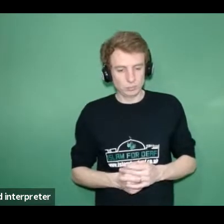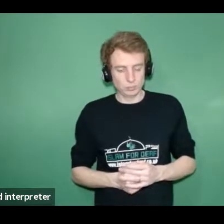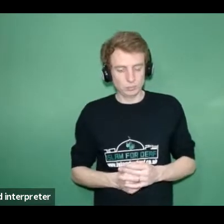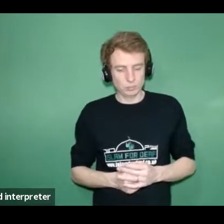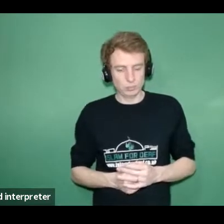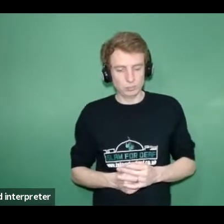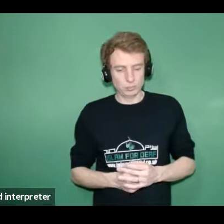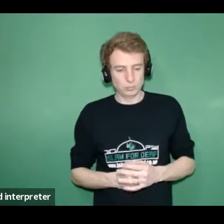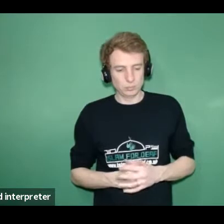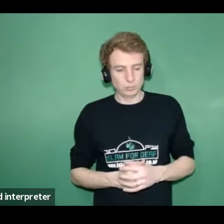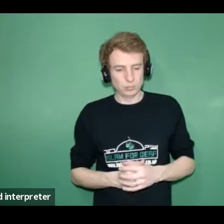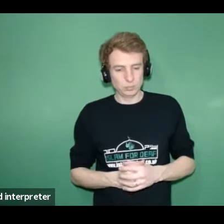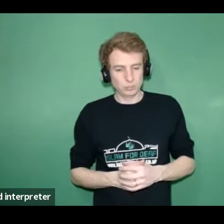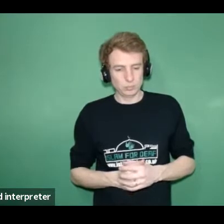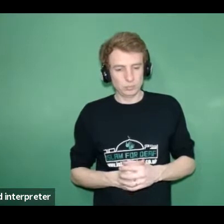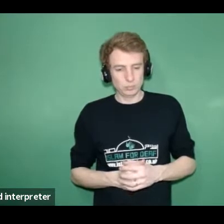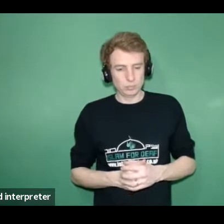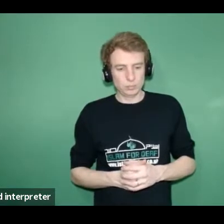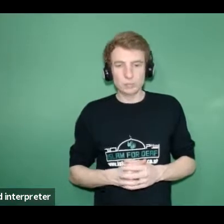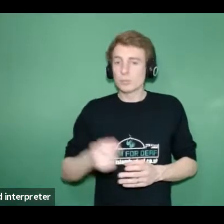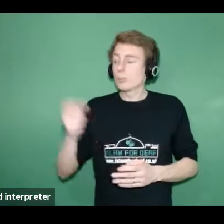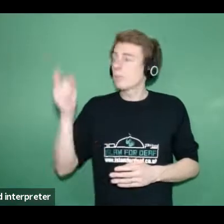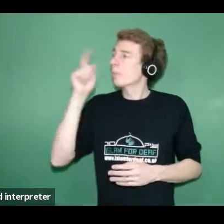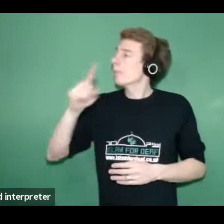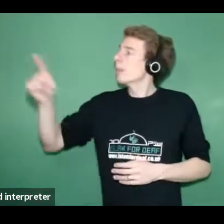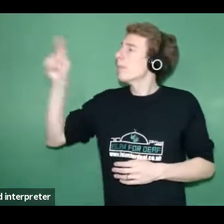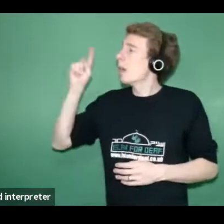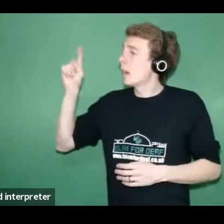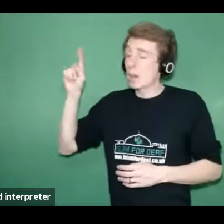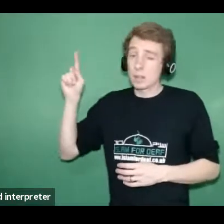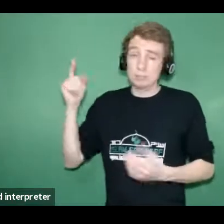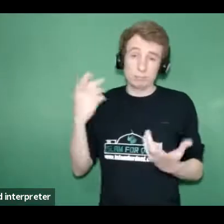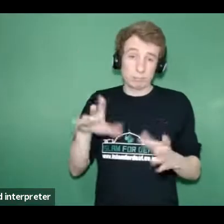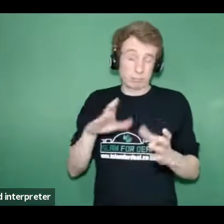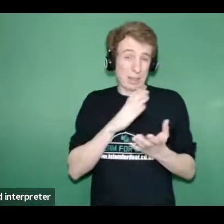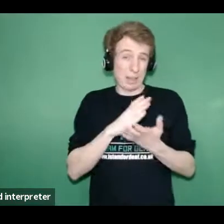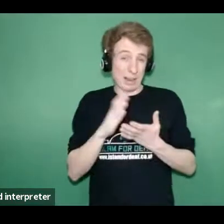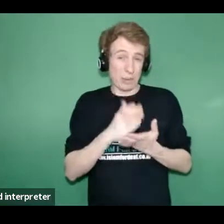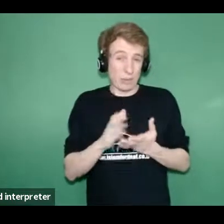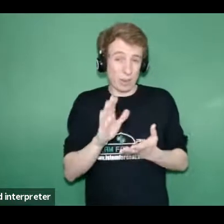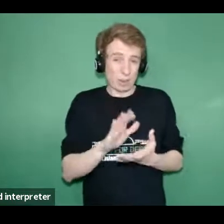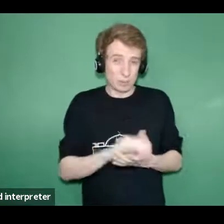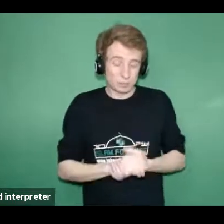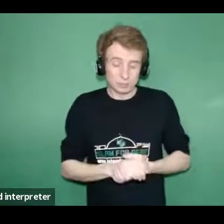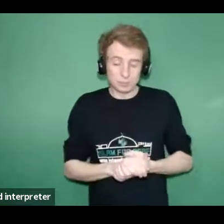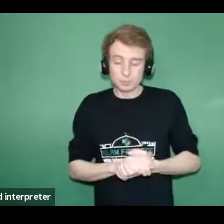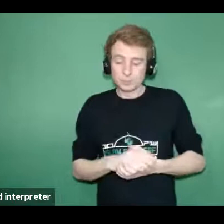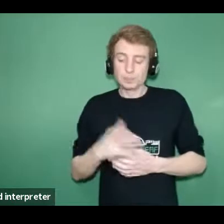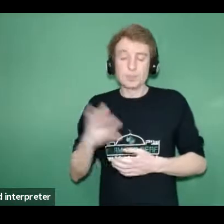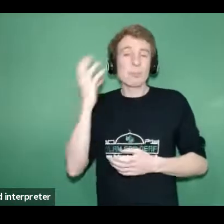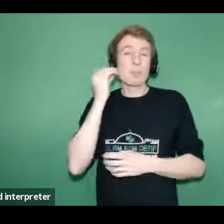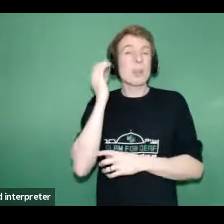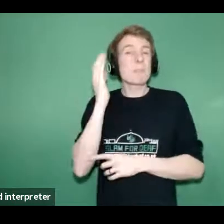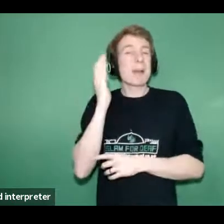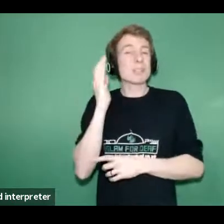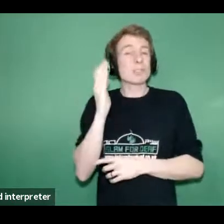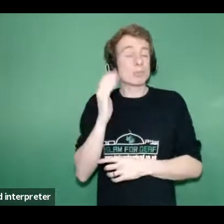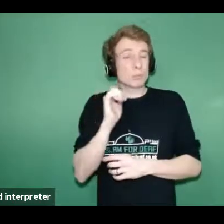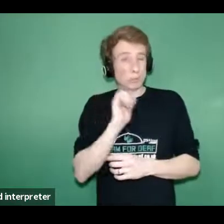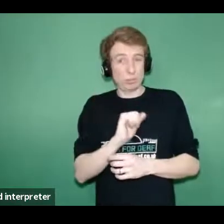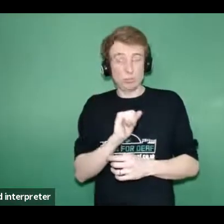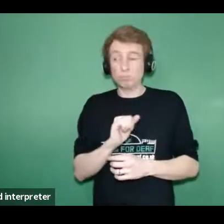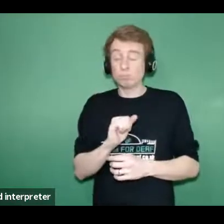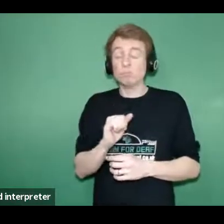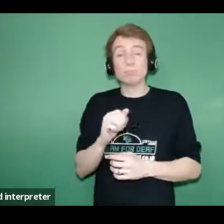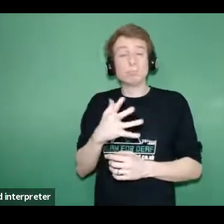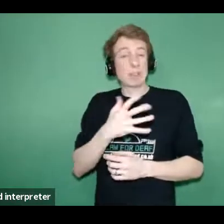And Allah, He clarified for us the faith of the messengers who came before and how they believed.